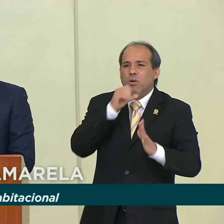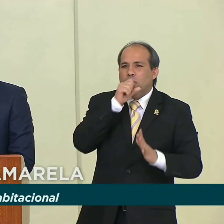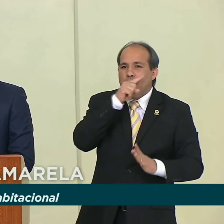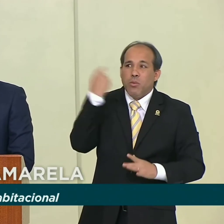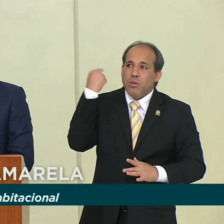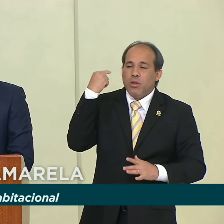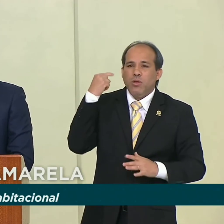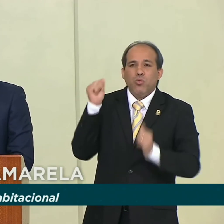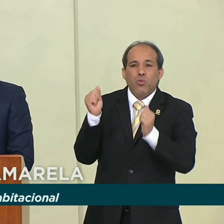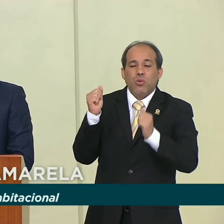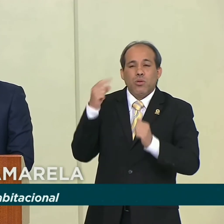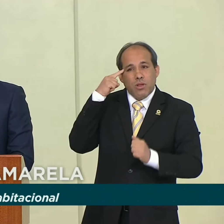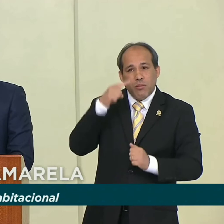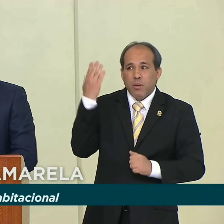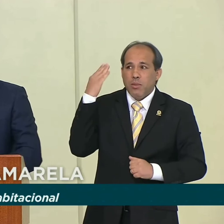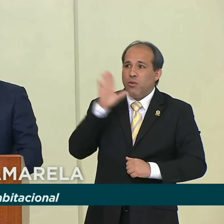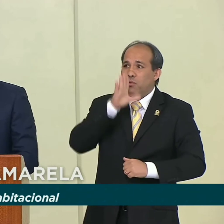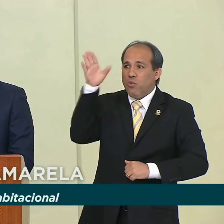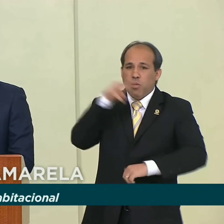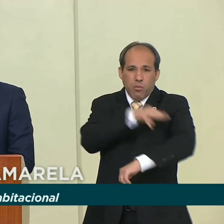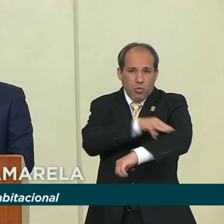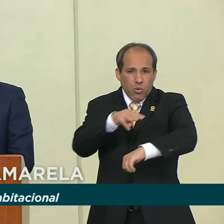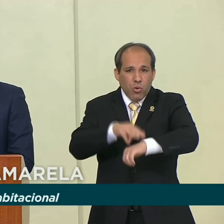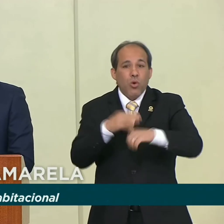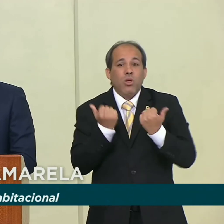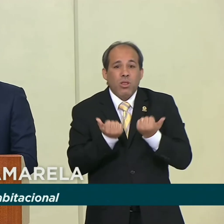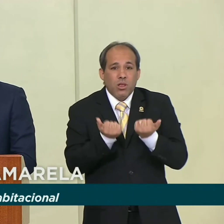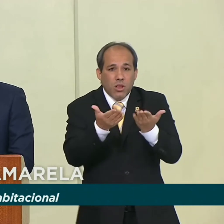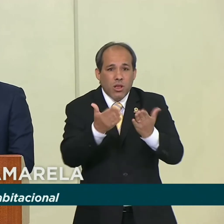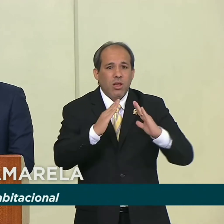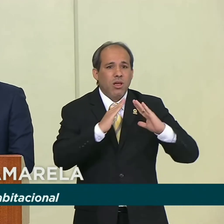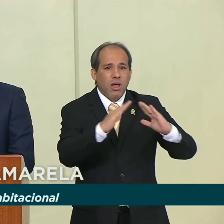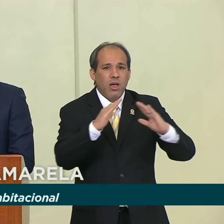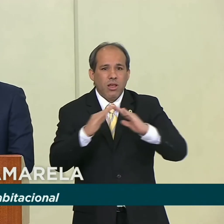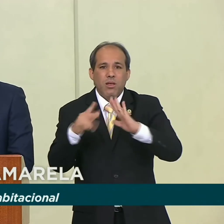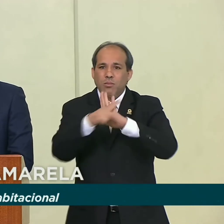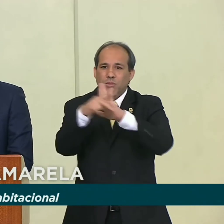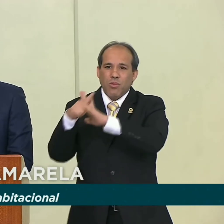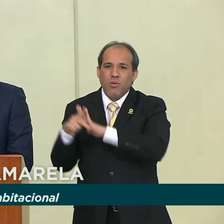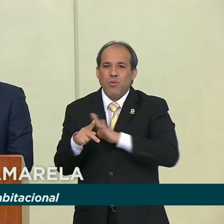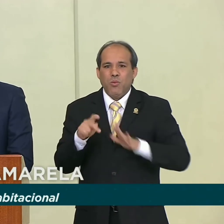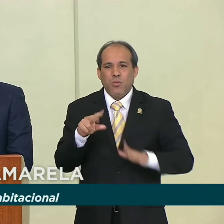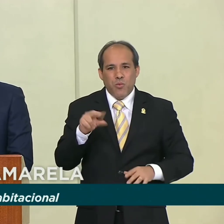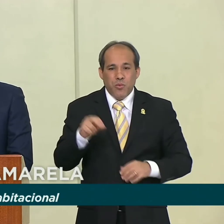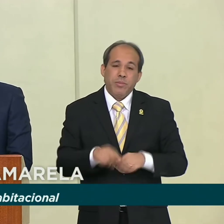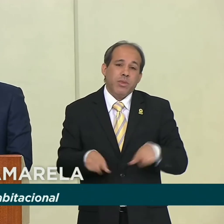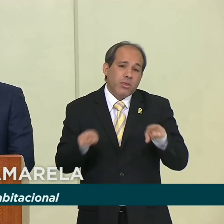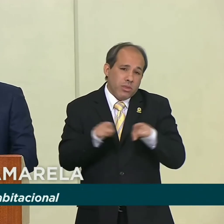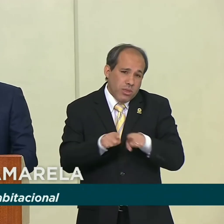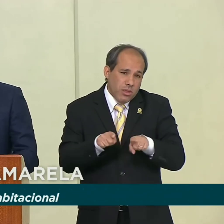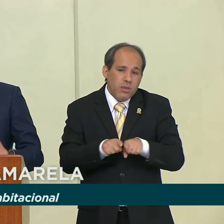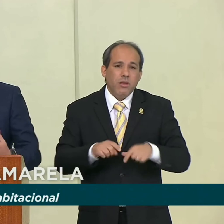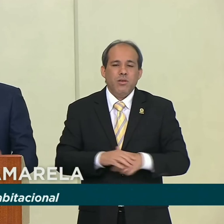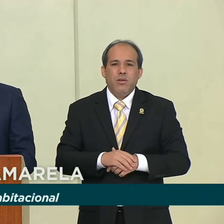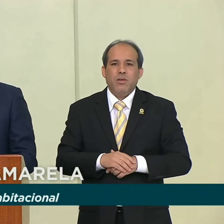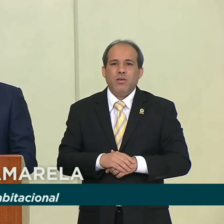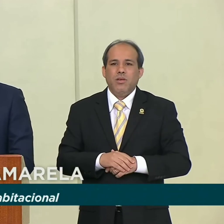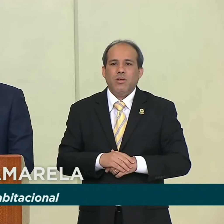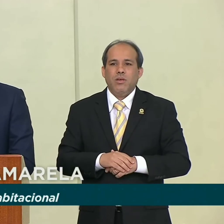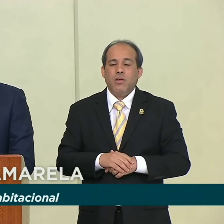em Mossoró é e entregando-a casas populares e realmente